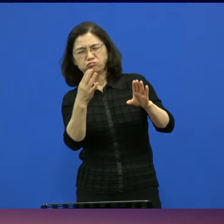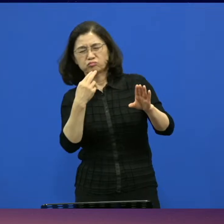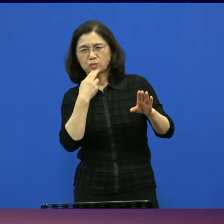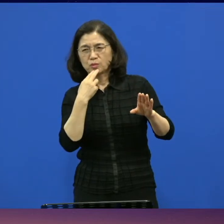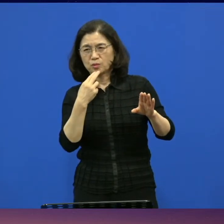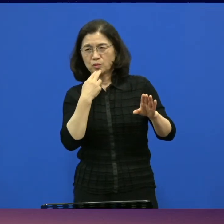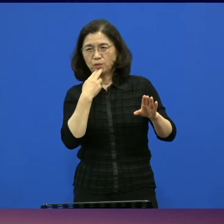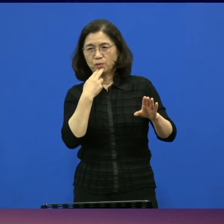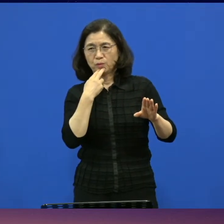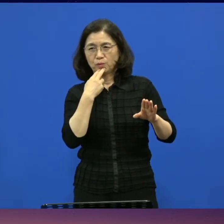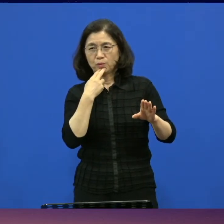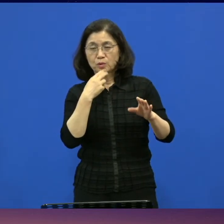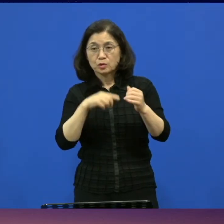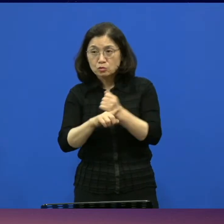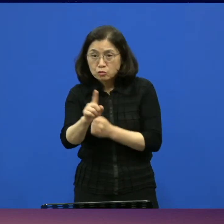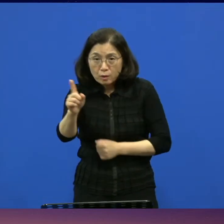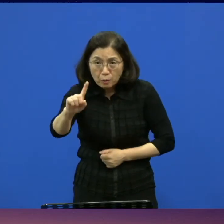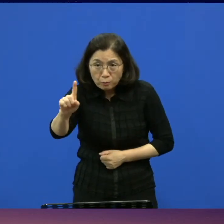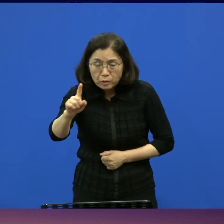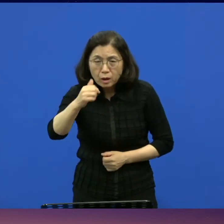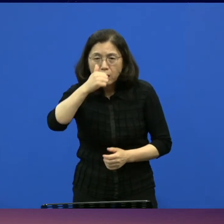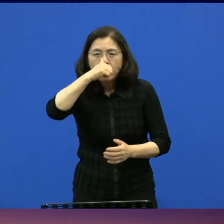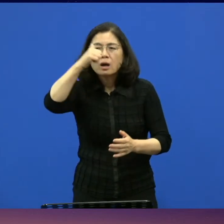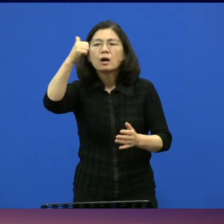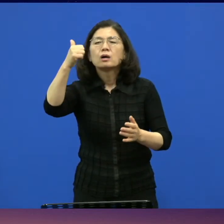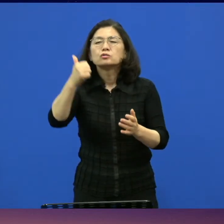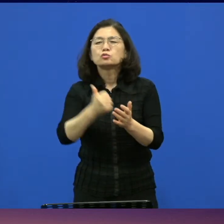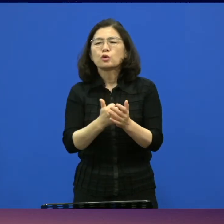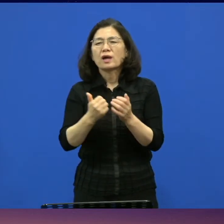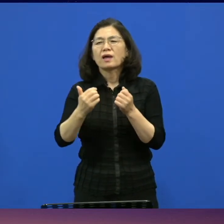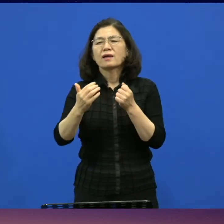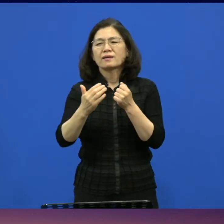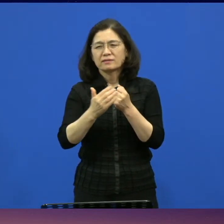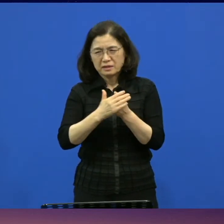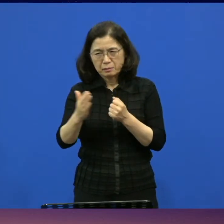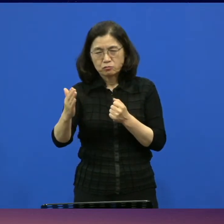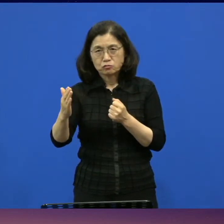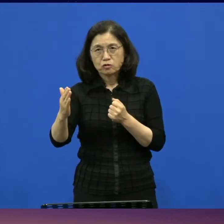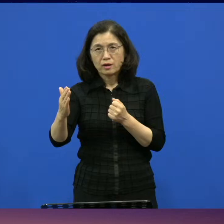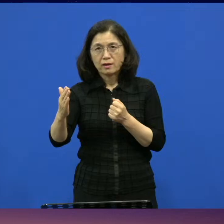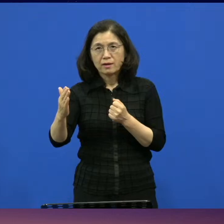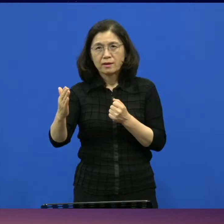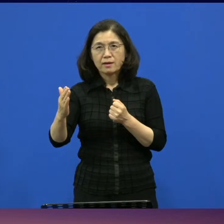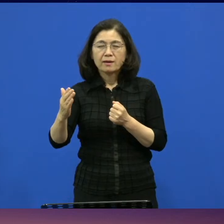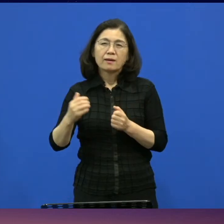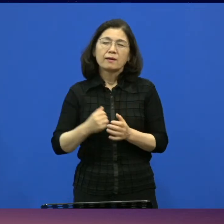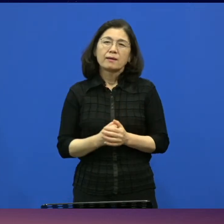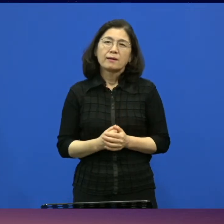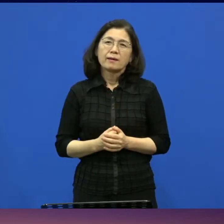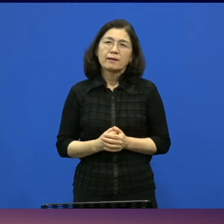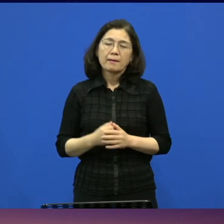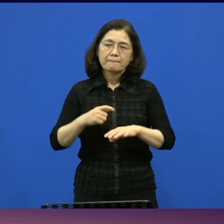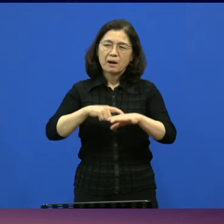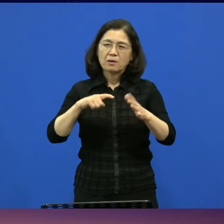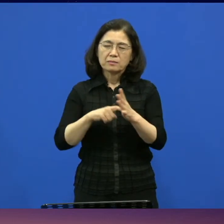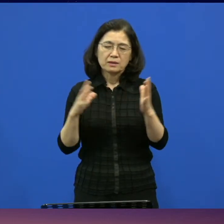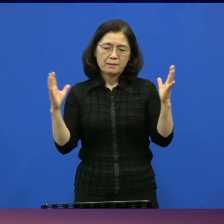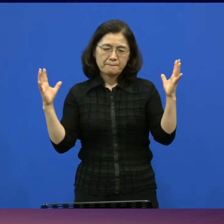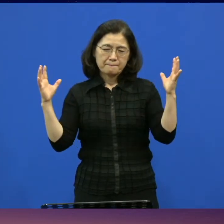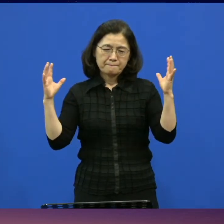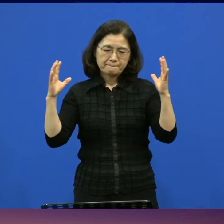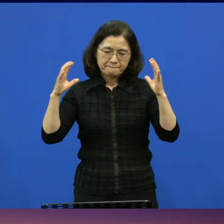왜 이렇게 된 거죠? 사실은 죄 때문이죠. 그 안으로 들어가면 죄예요. 그 죄로 인하여 망가진 우리의 내면 세계.